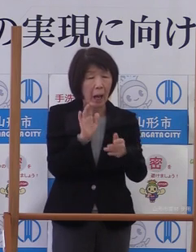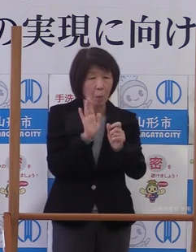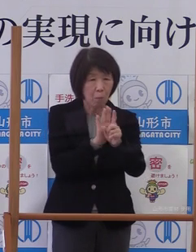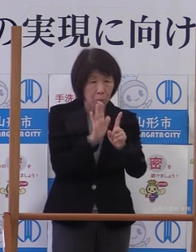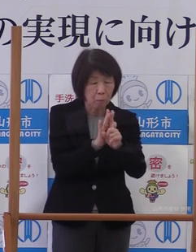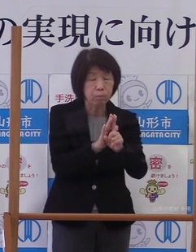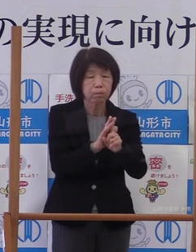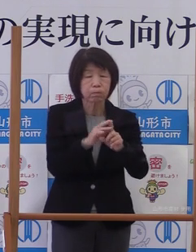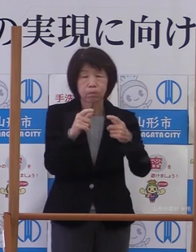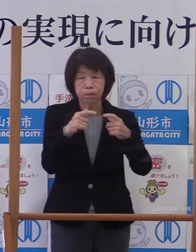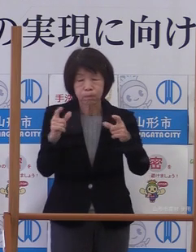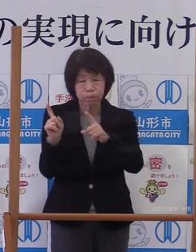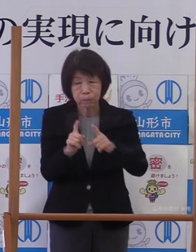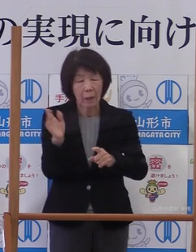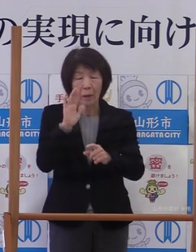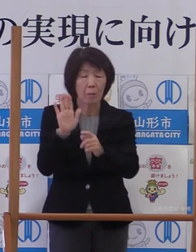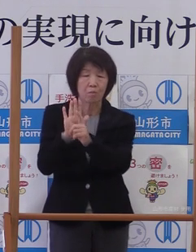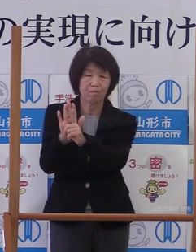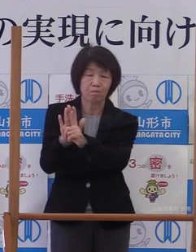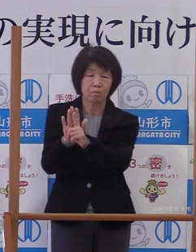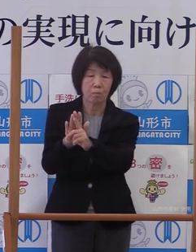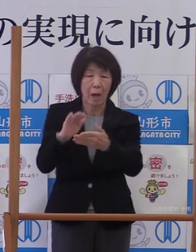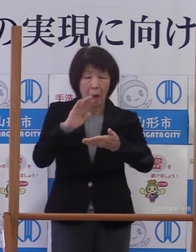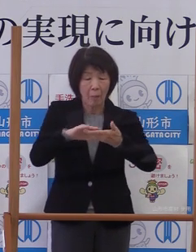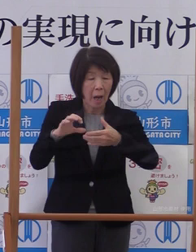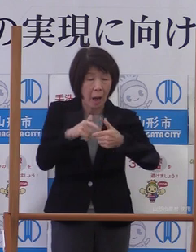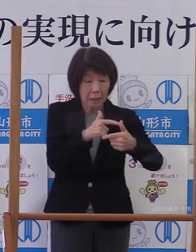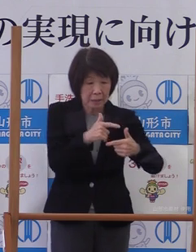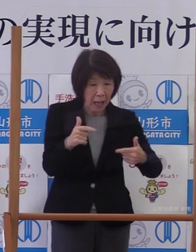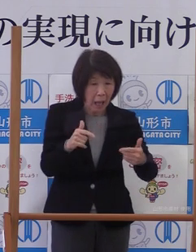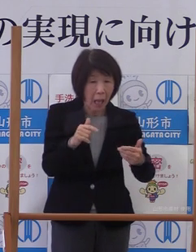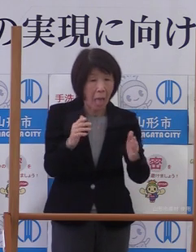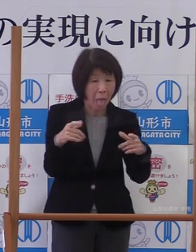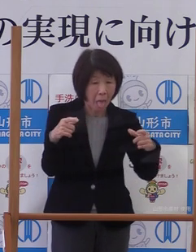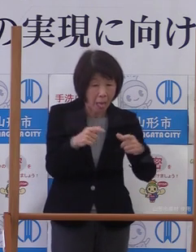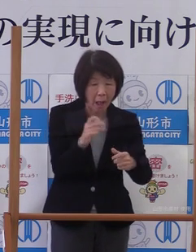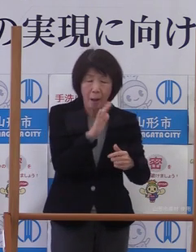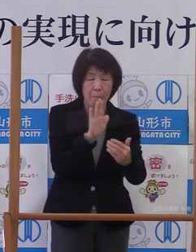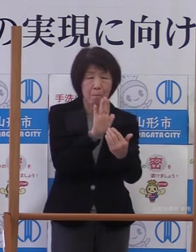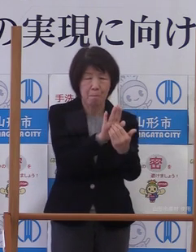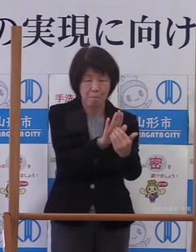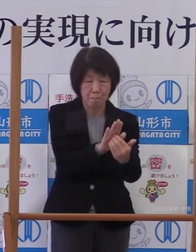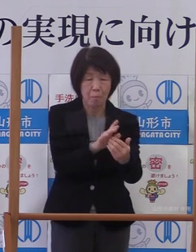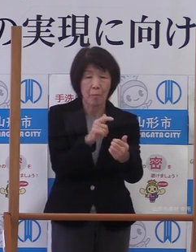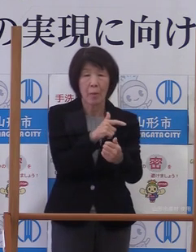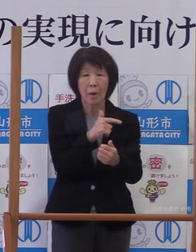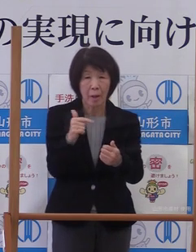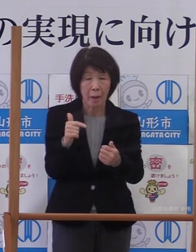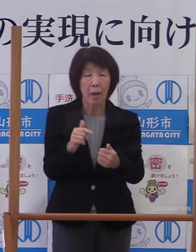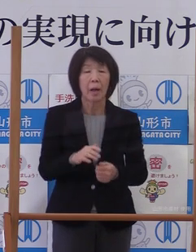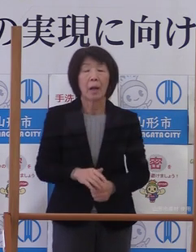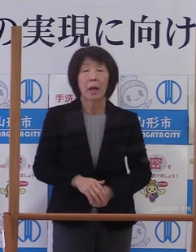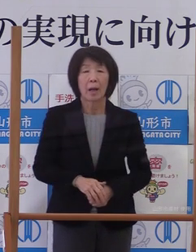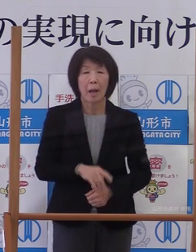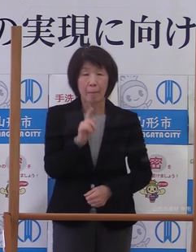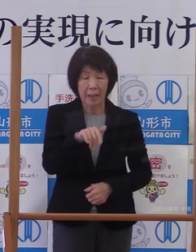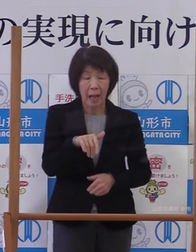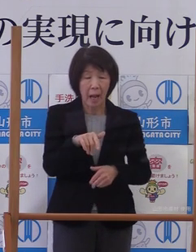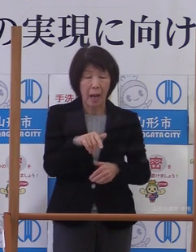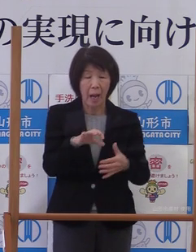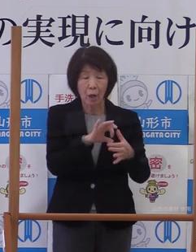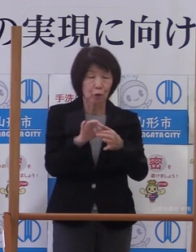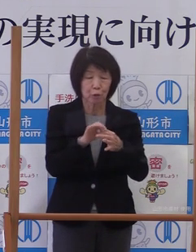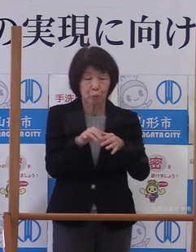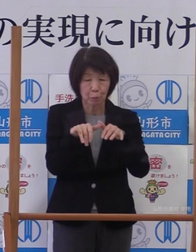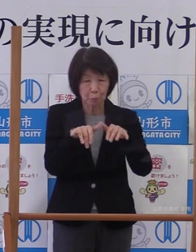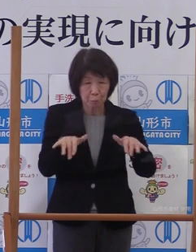生産量の減少、後継者不足に歯止めをかけるため、小規模農家個人や小規模農家で組織したグループ